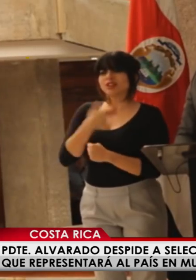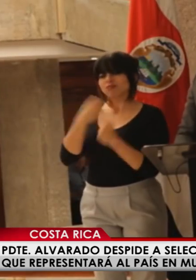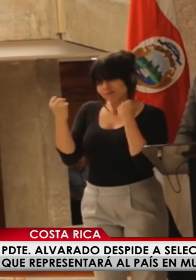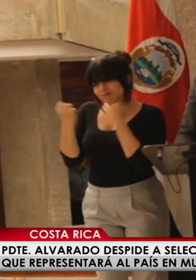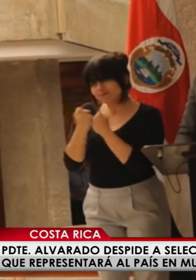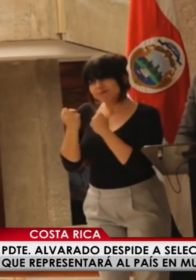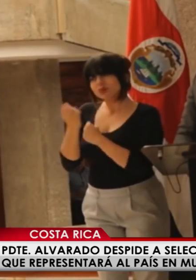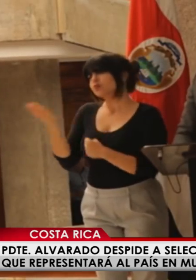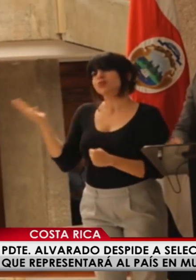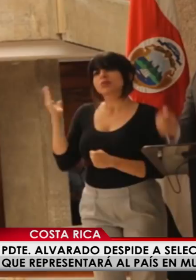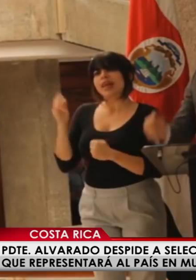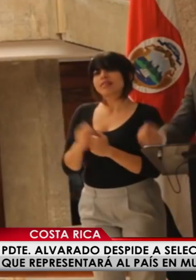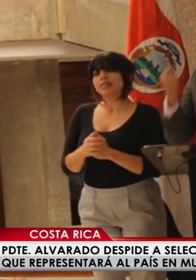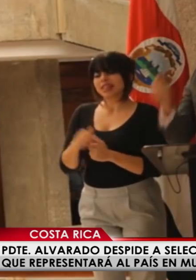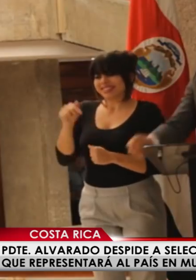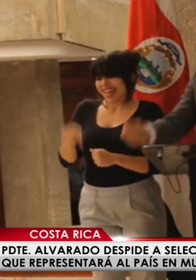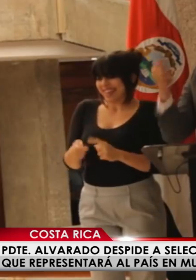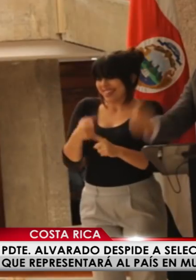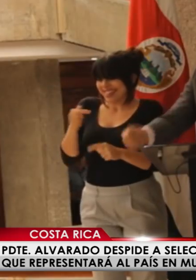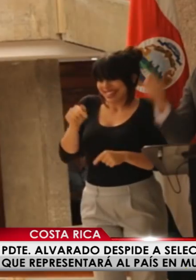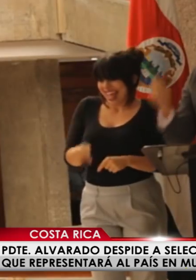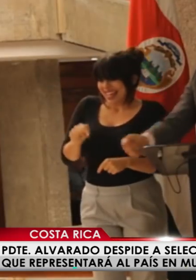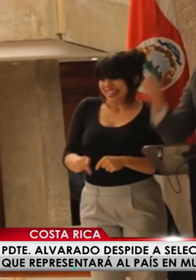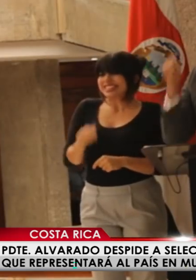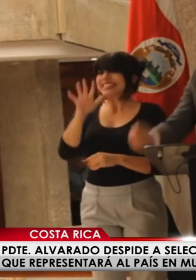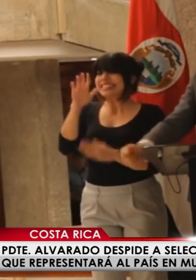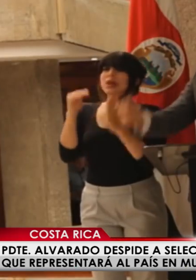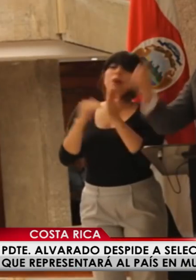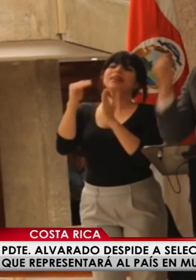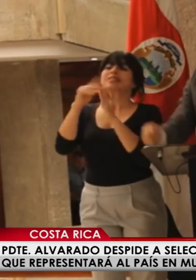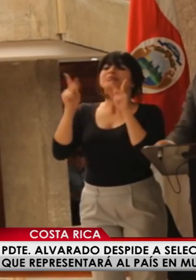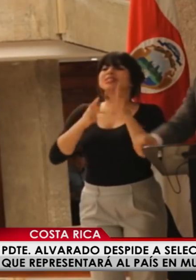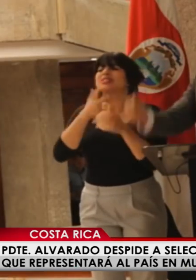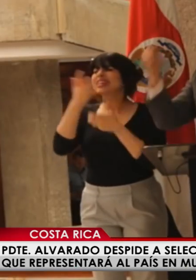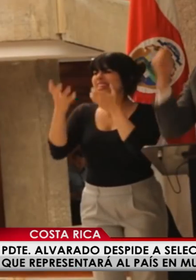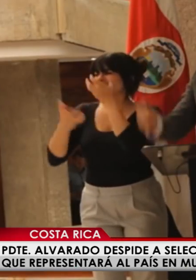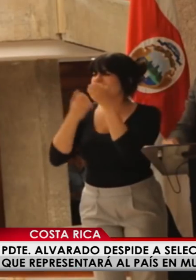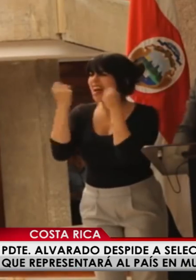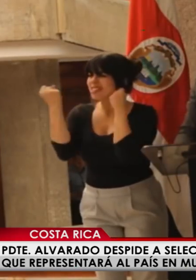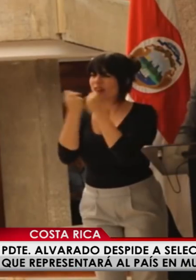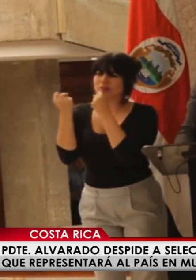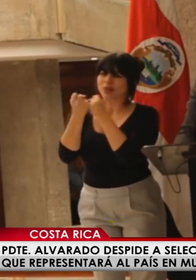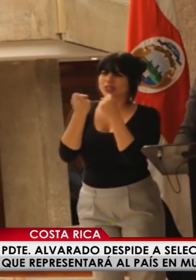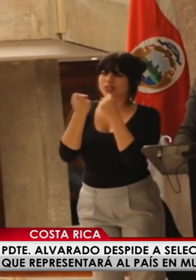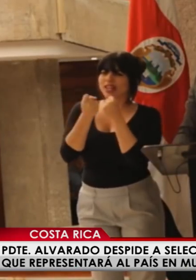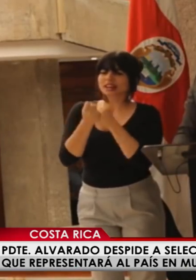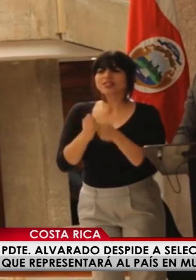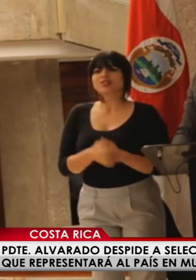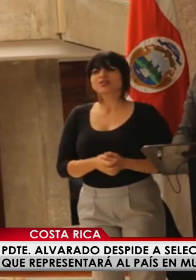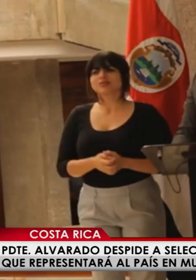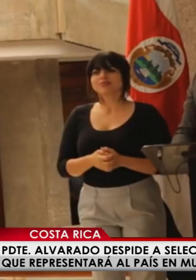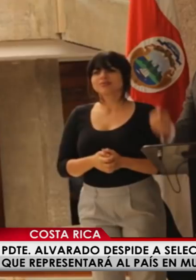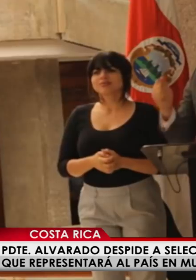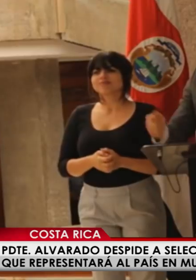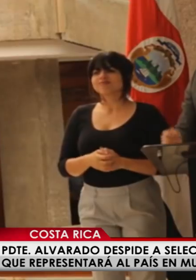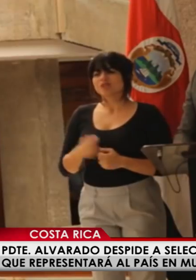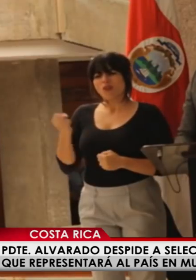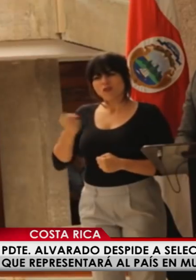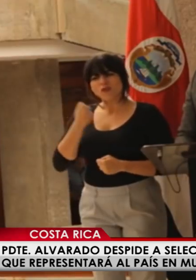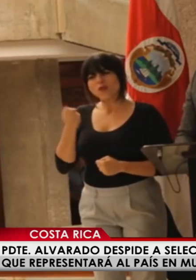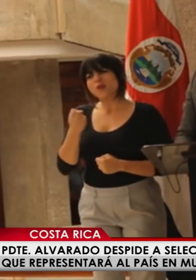ustedes, aquí, desde acá, 5 millones de gargantas gritando, apoyando, con